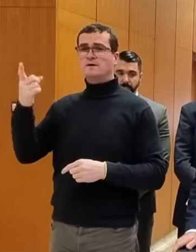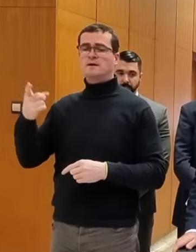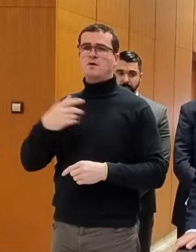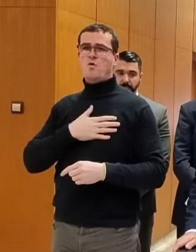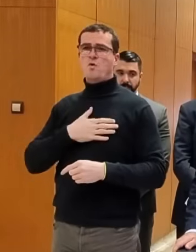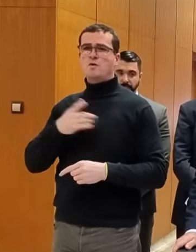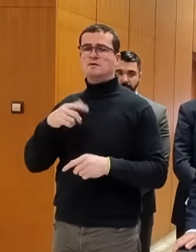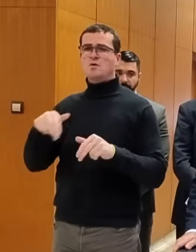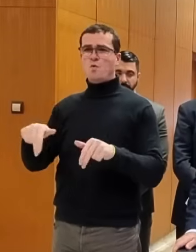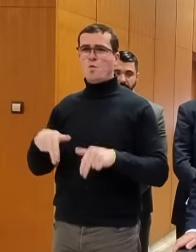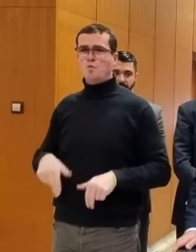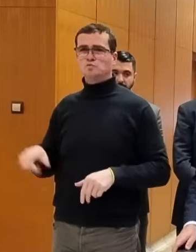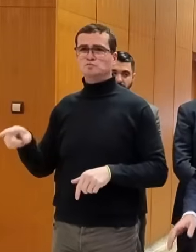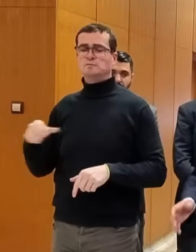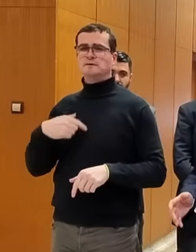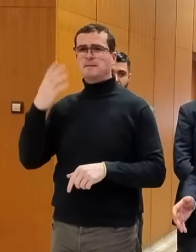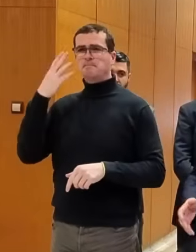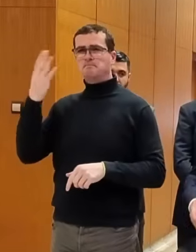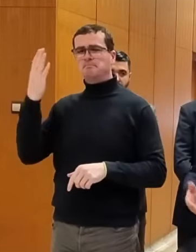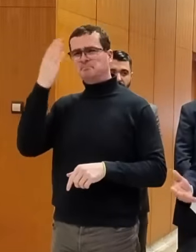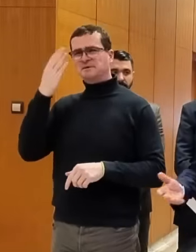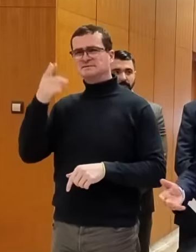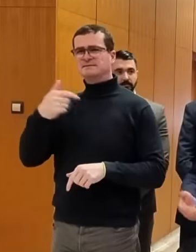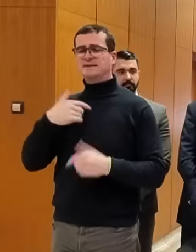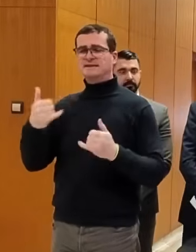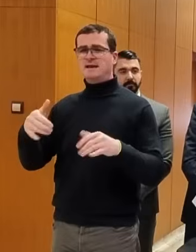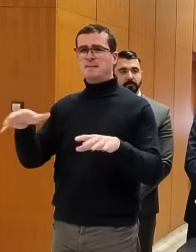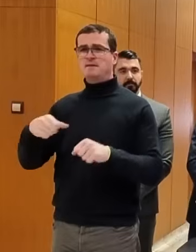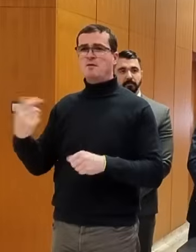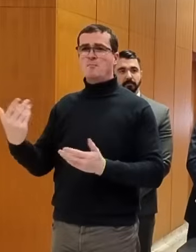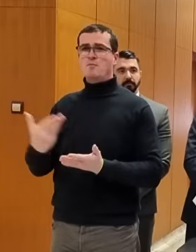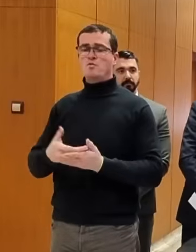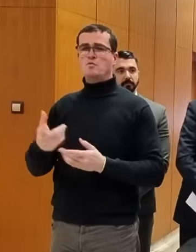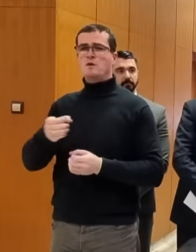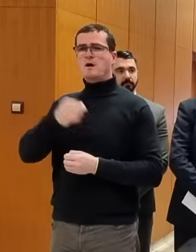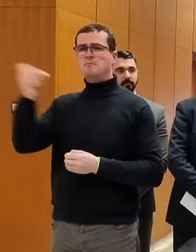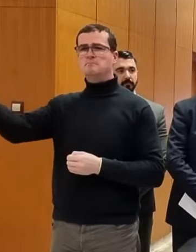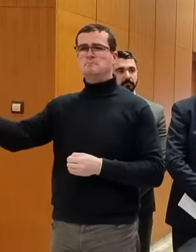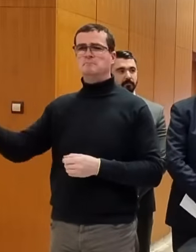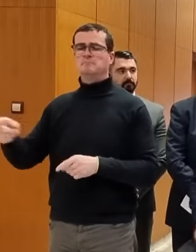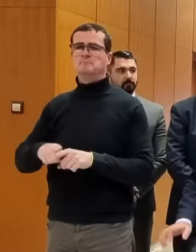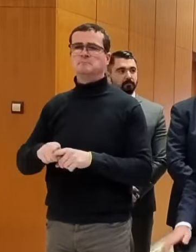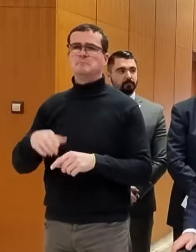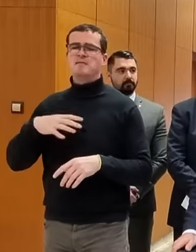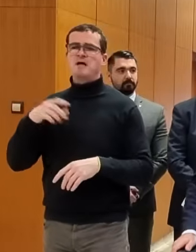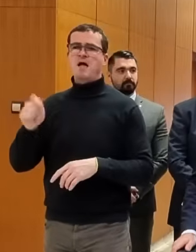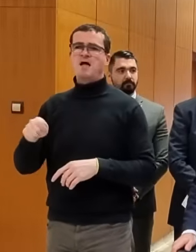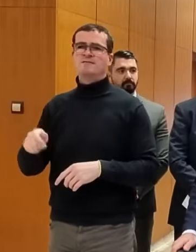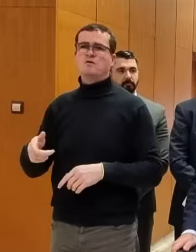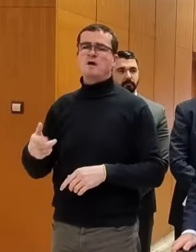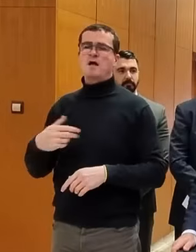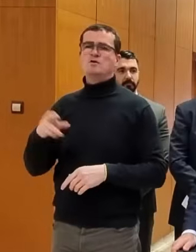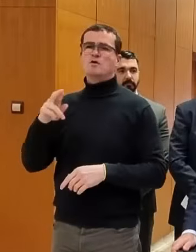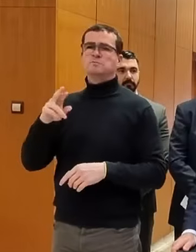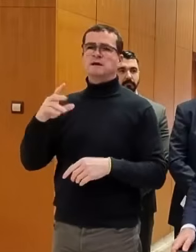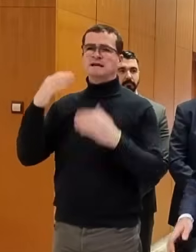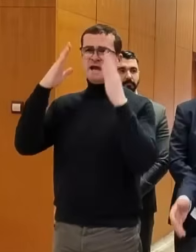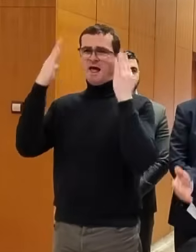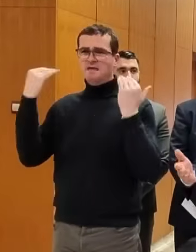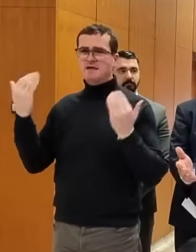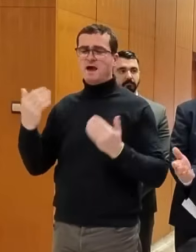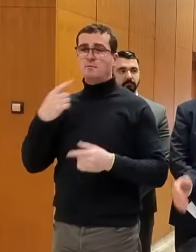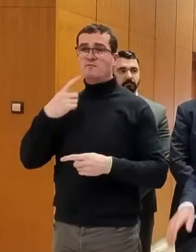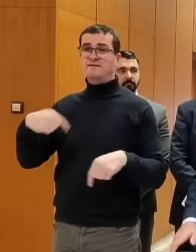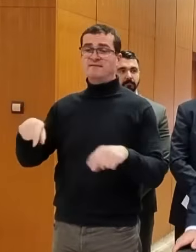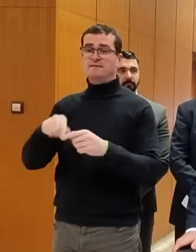ochotný odstúpiť. Predstavte si, že dnes by sme prijali jeho ponuku a dali tam pána advokáta Roberta Kaliňáka.